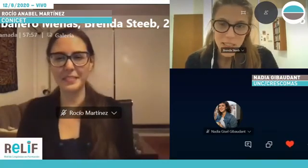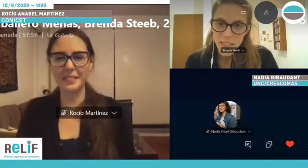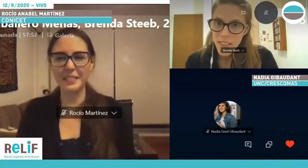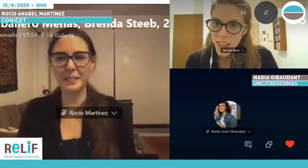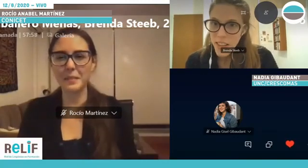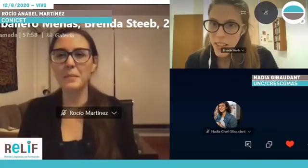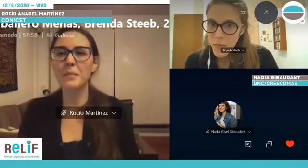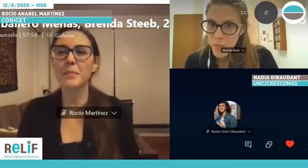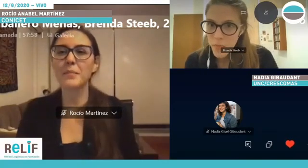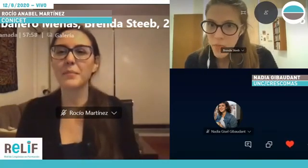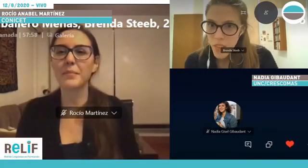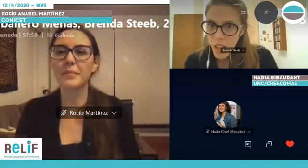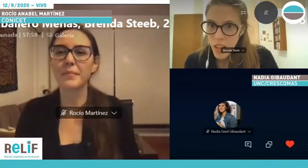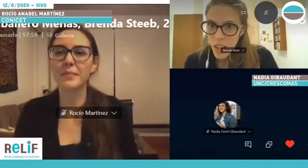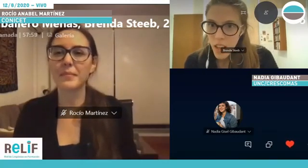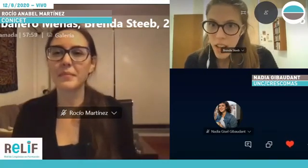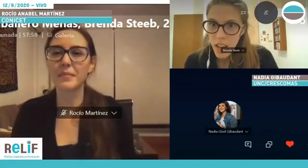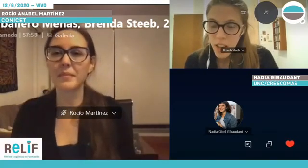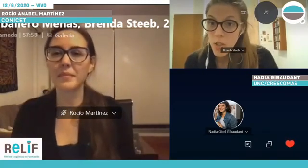¿Ok?